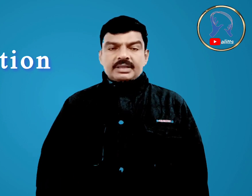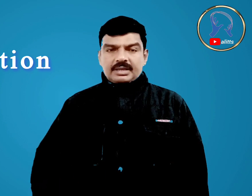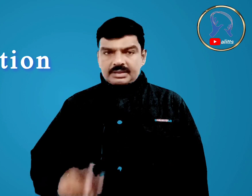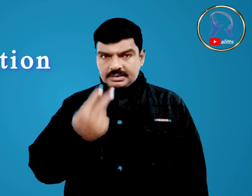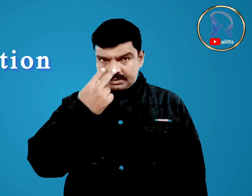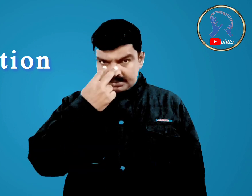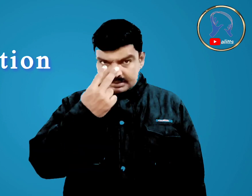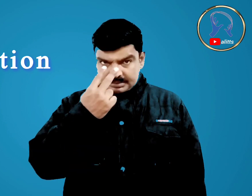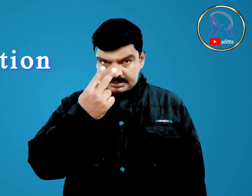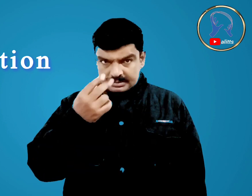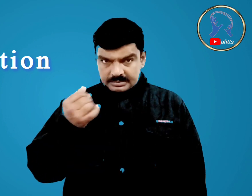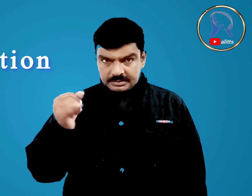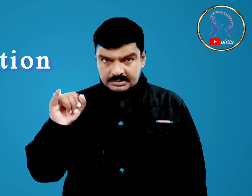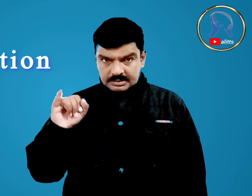मुशाहदा।